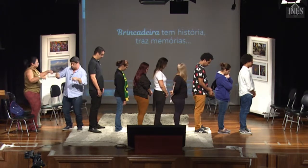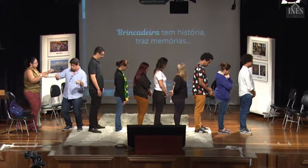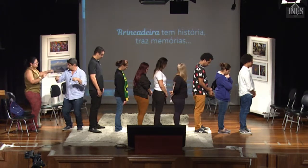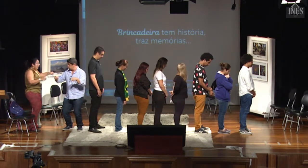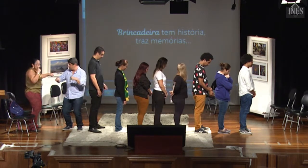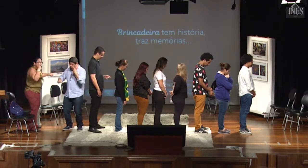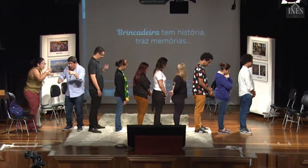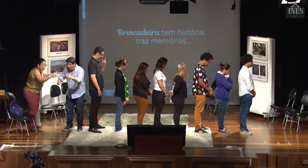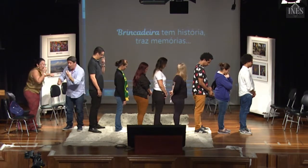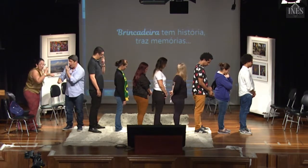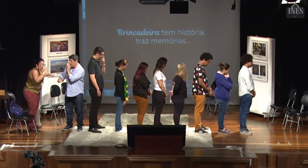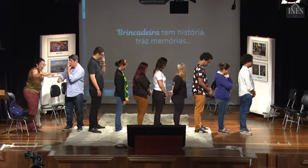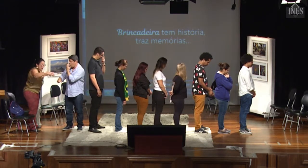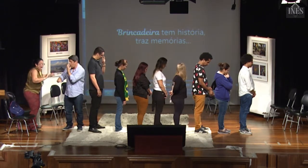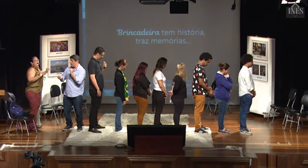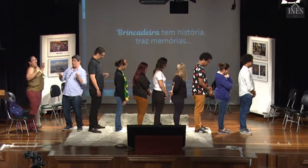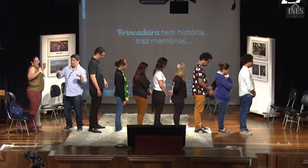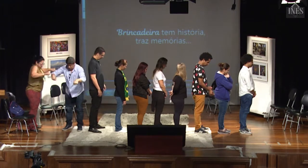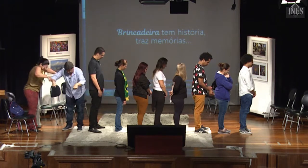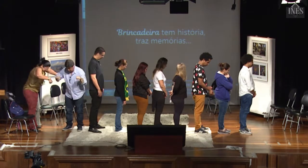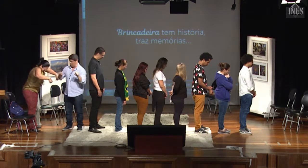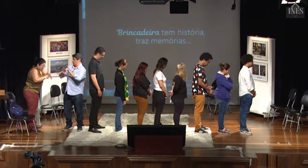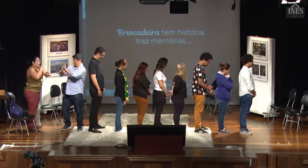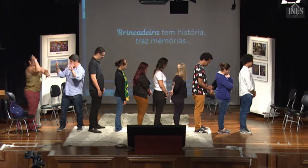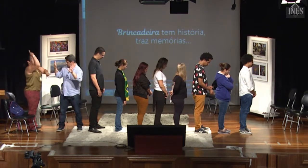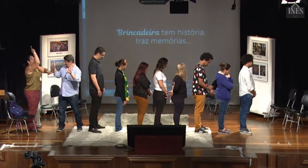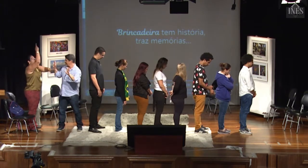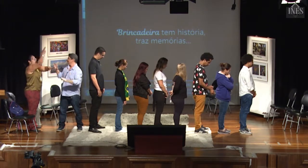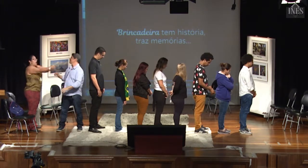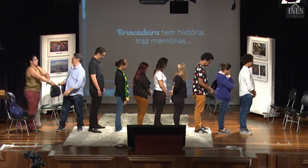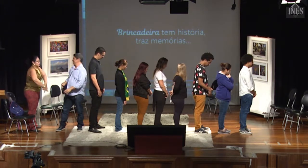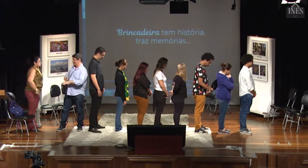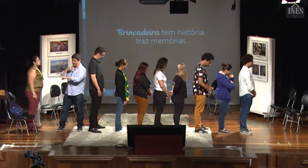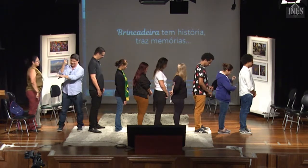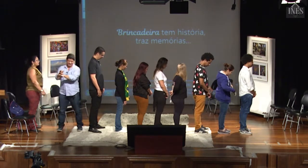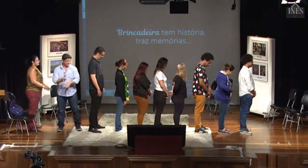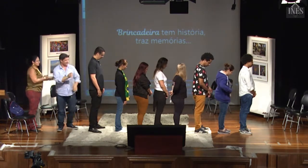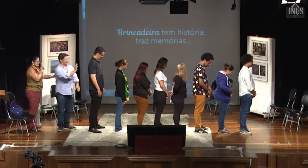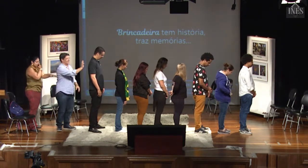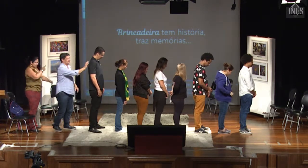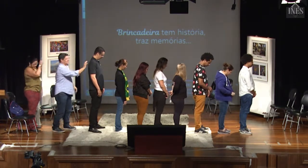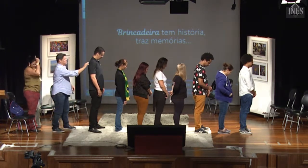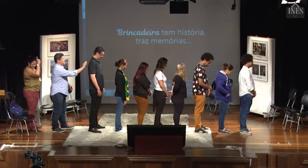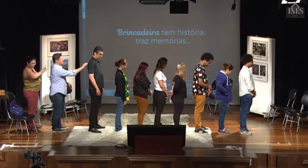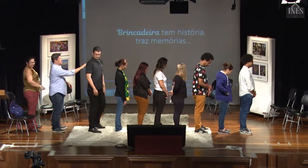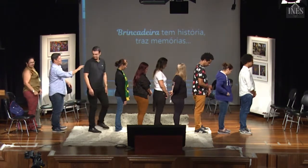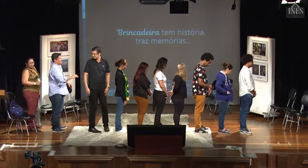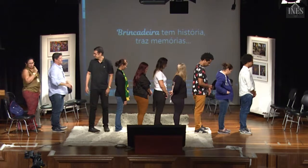Em cima da moto, olhou o cachorro e freou. E ainda caiu. Ai, meu Deus, tá bom.